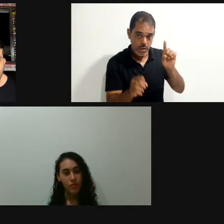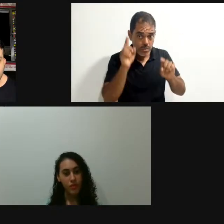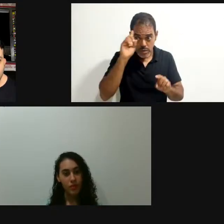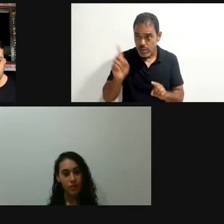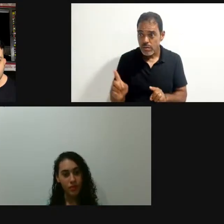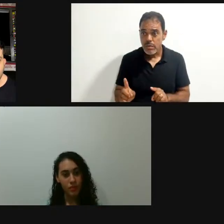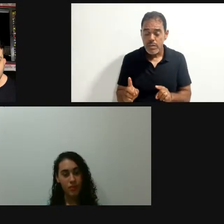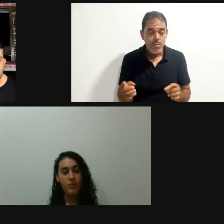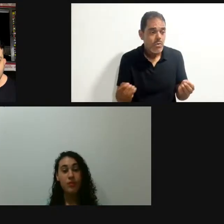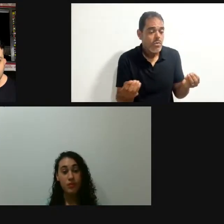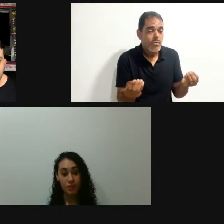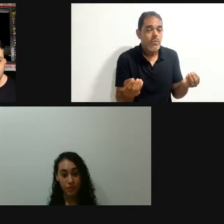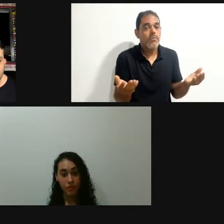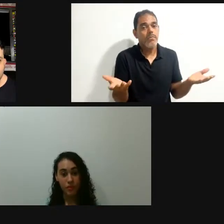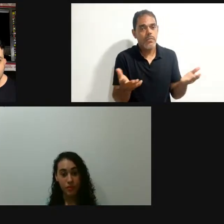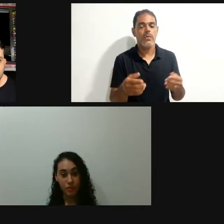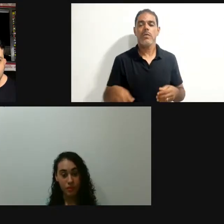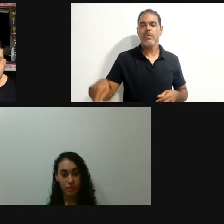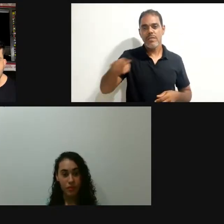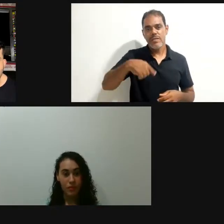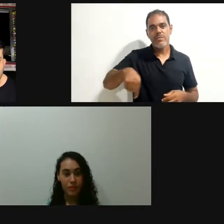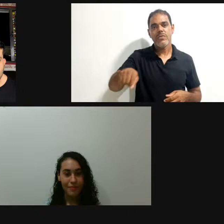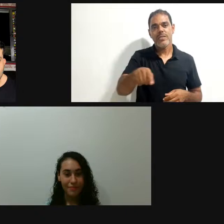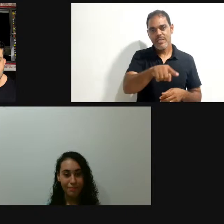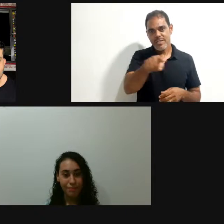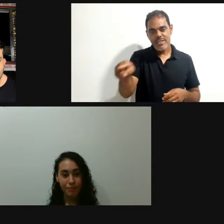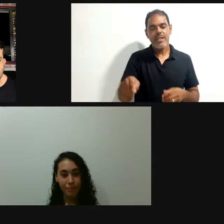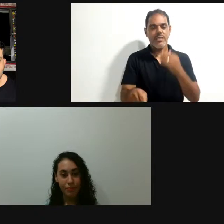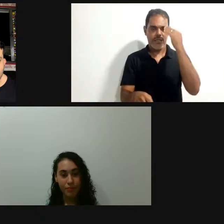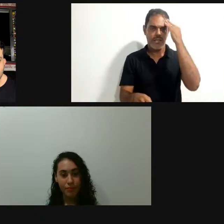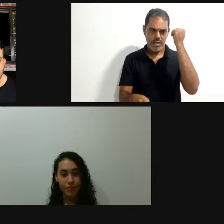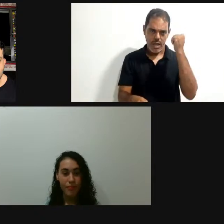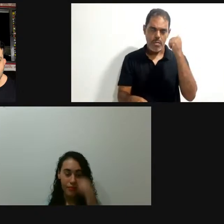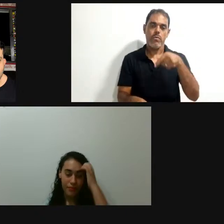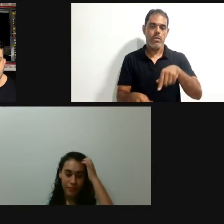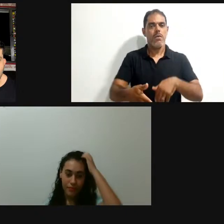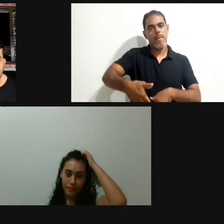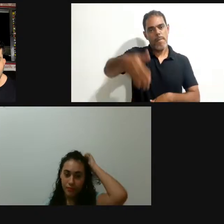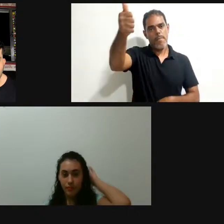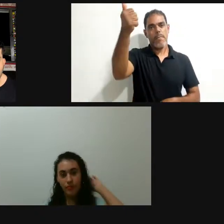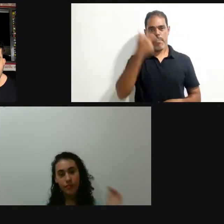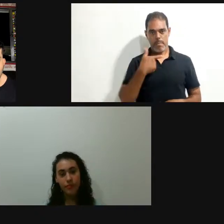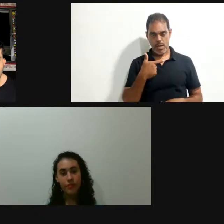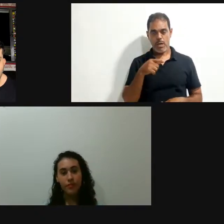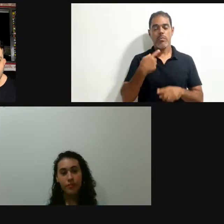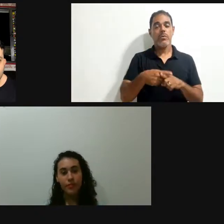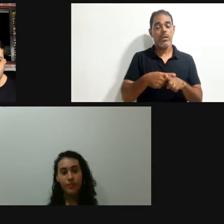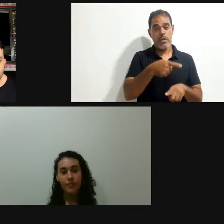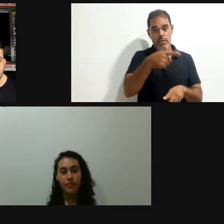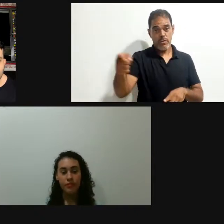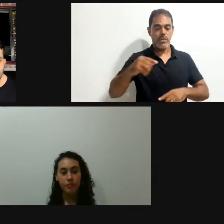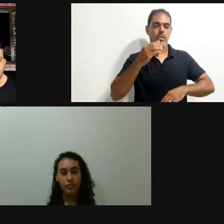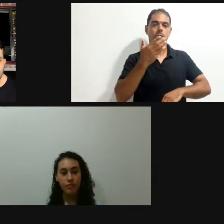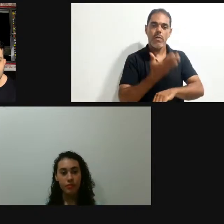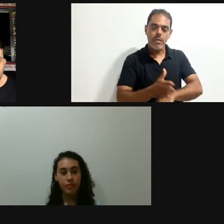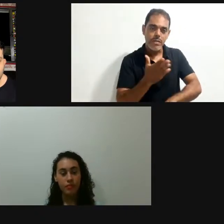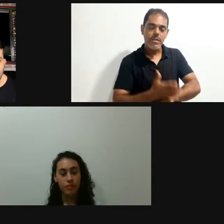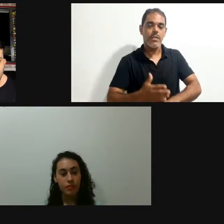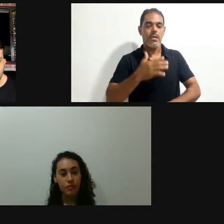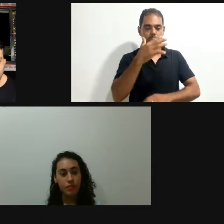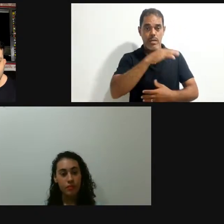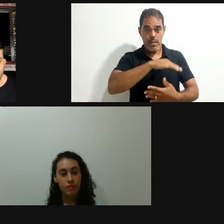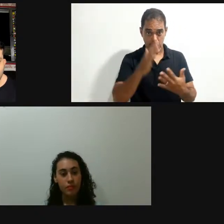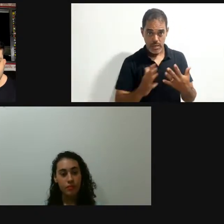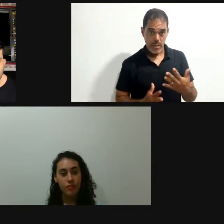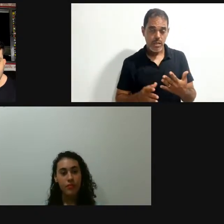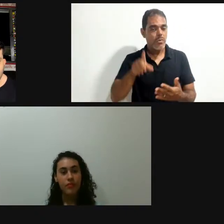vocês sabem, acho muito mais do que eu, vocês que ensinam, vocês que estão praticando ali no dia a dia, as dificuldades que o pessoal da